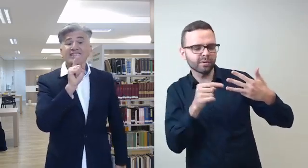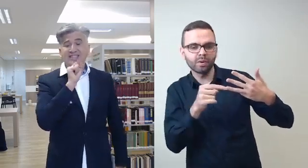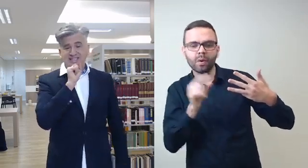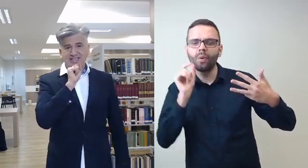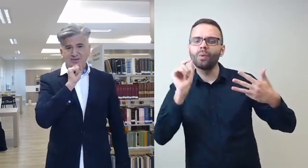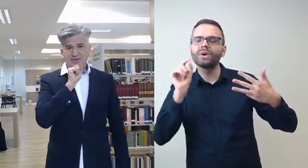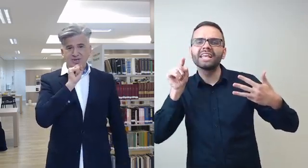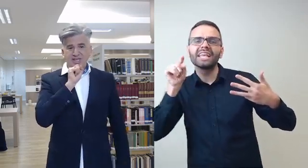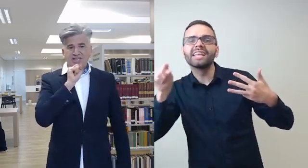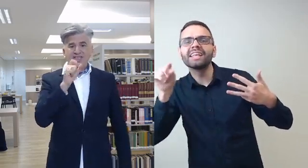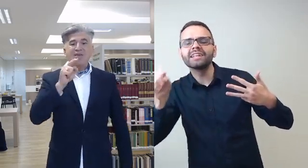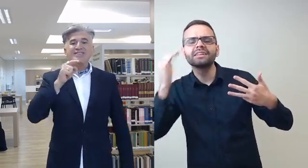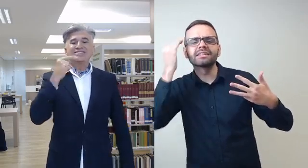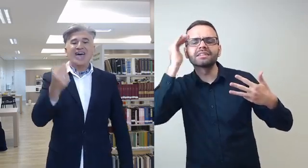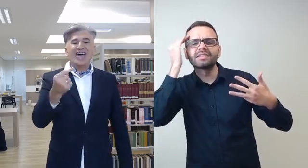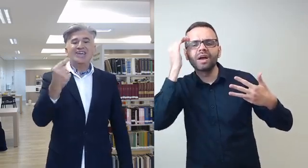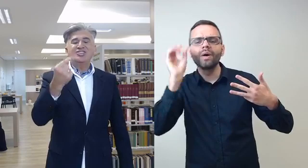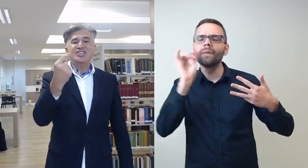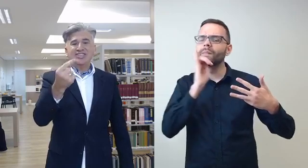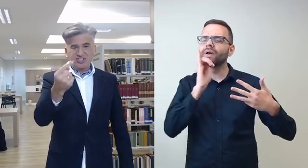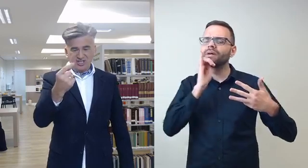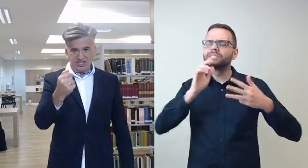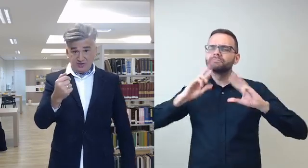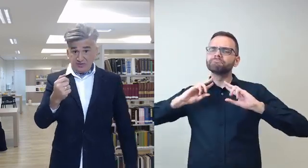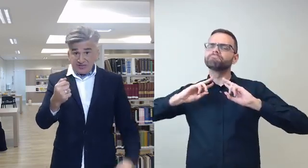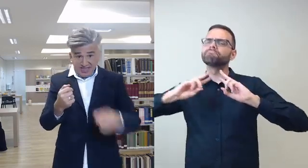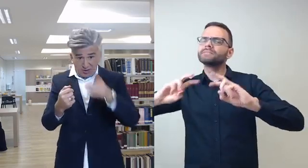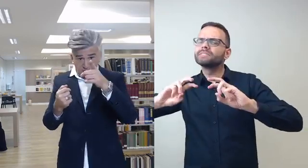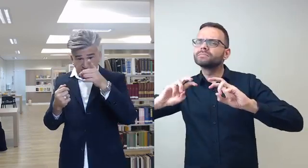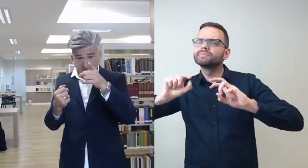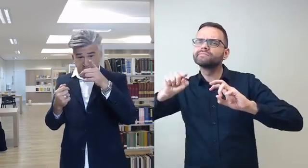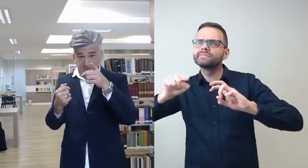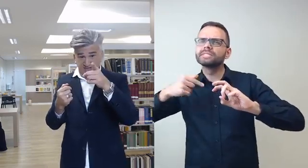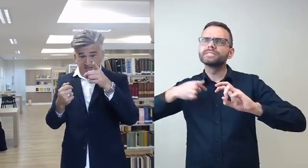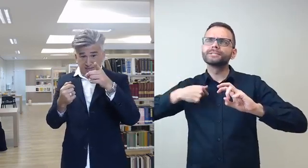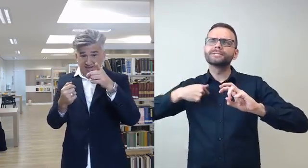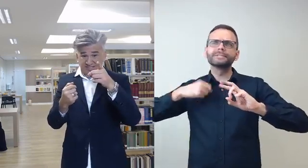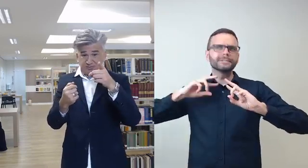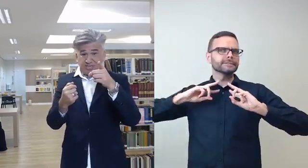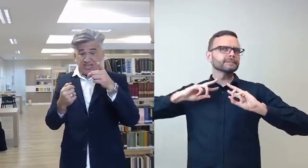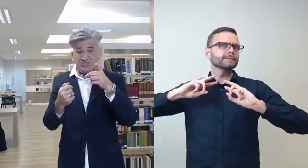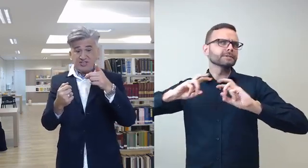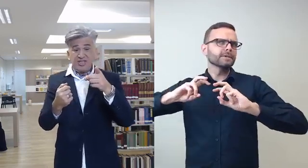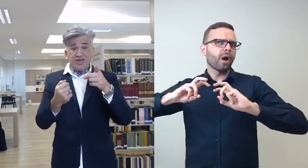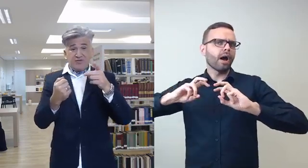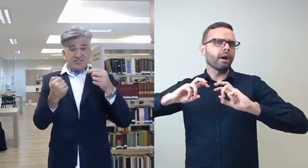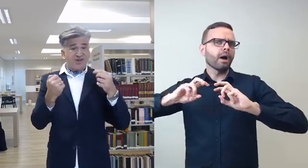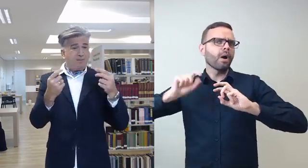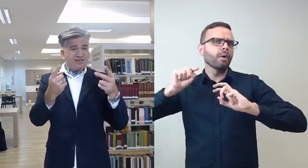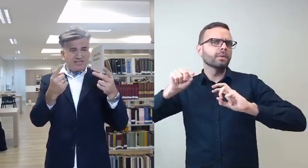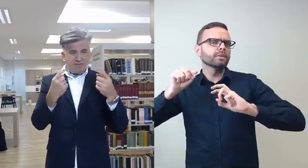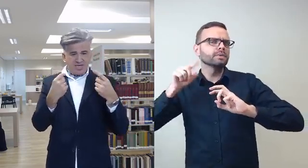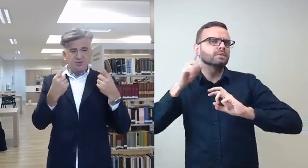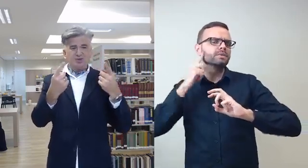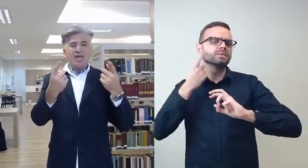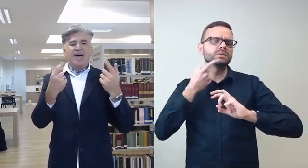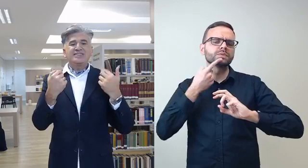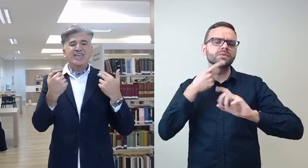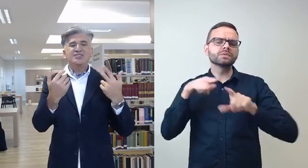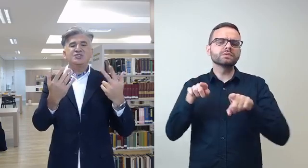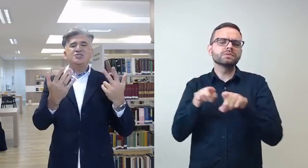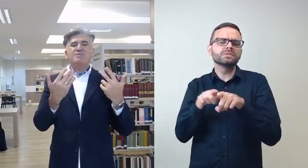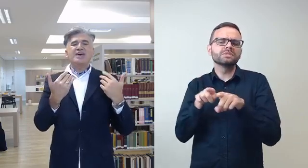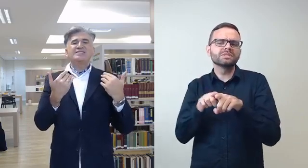ele está entendendo. Que mensagem que está chegando. E você, como intérprete mais experiente, você vai percebendo